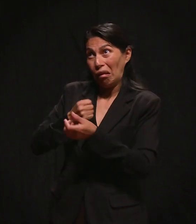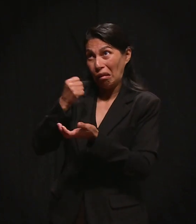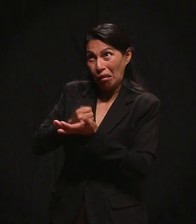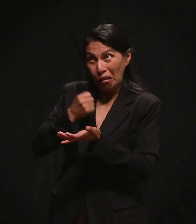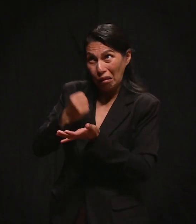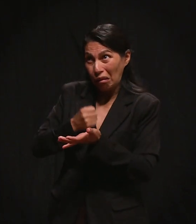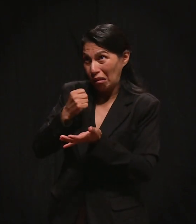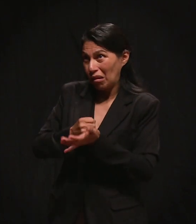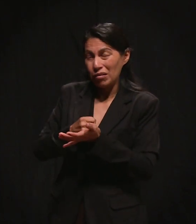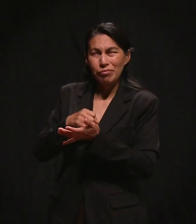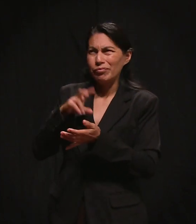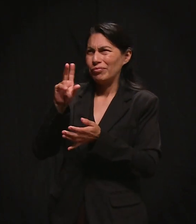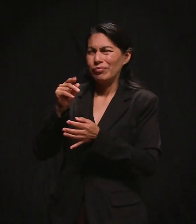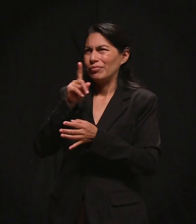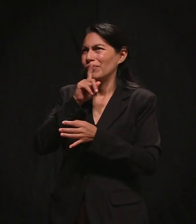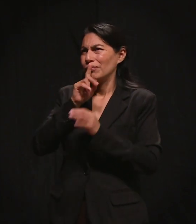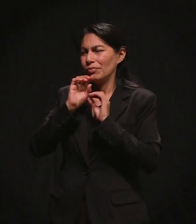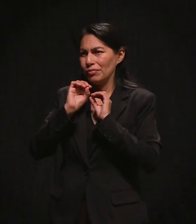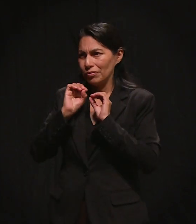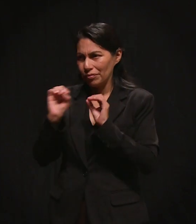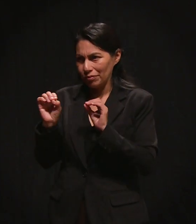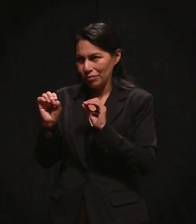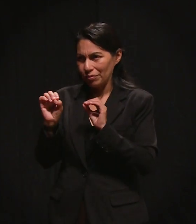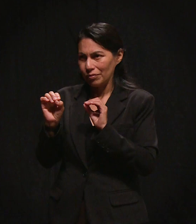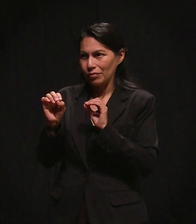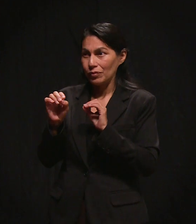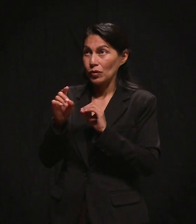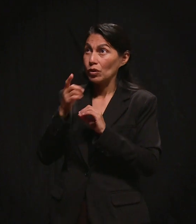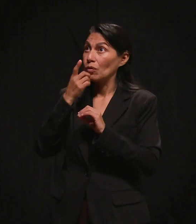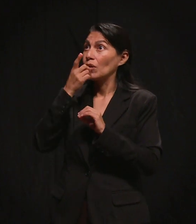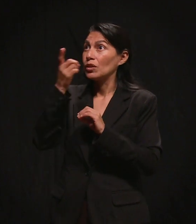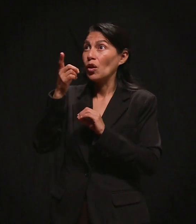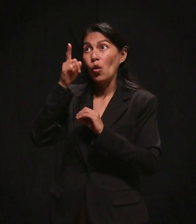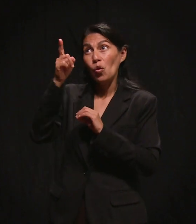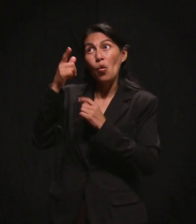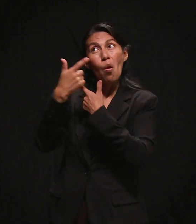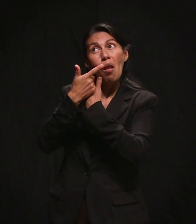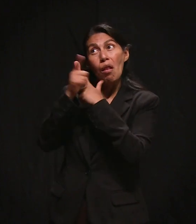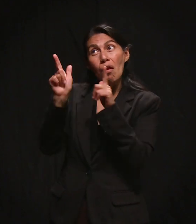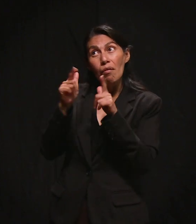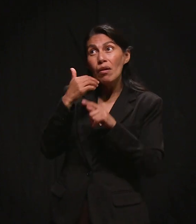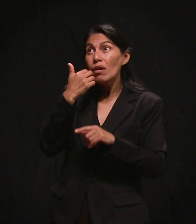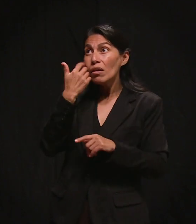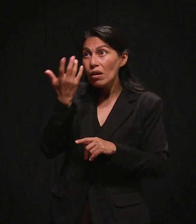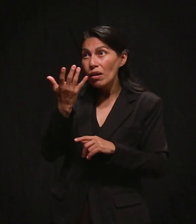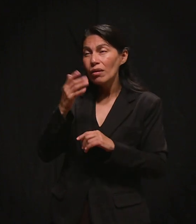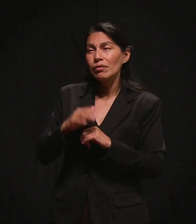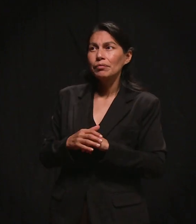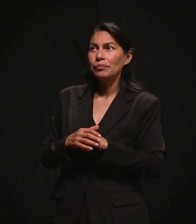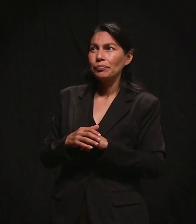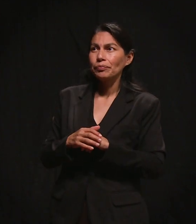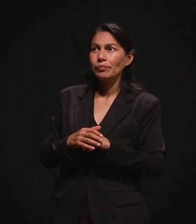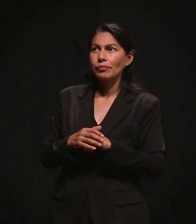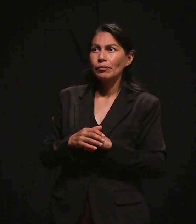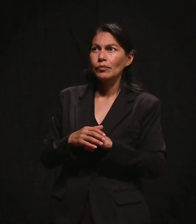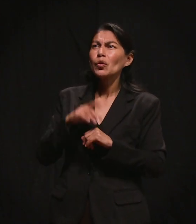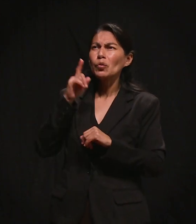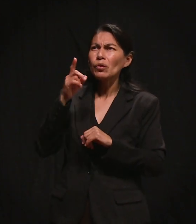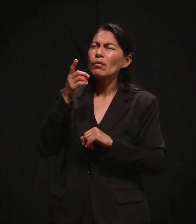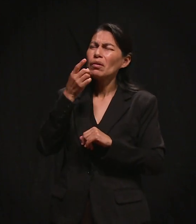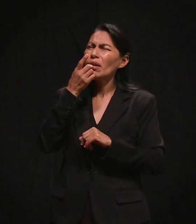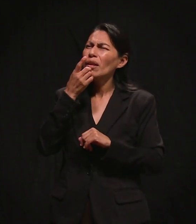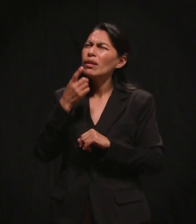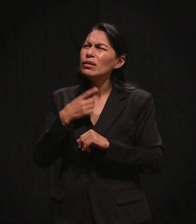voy a molestar siendo insistente. Cuando tú quieras, está bien. Yo sé que tú vas a a decirnos dónde está ese carro